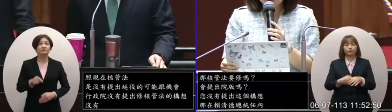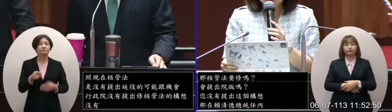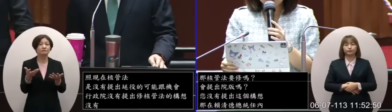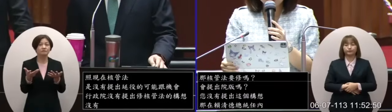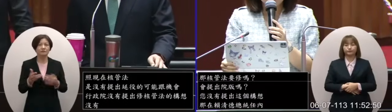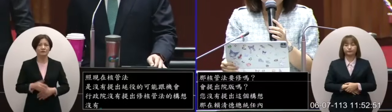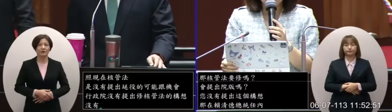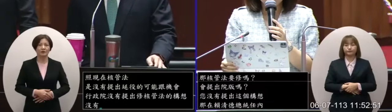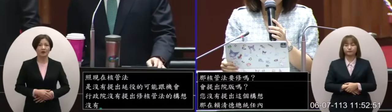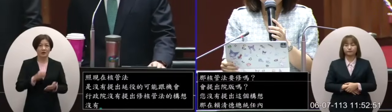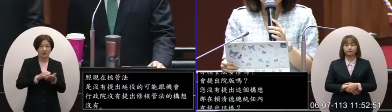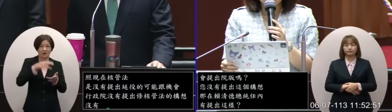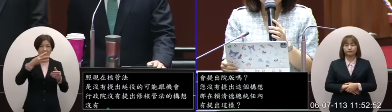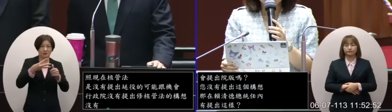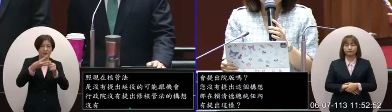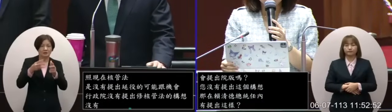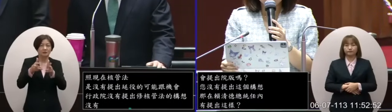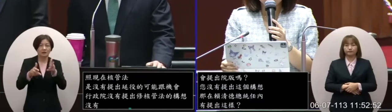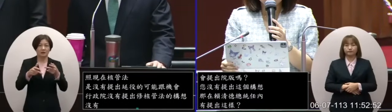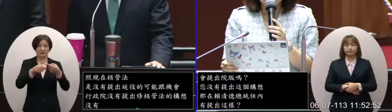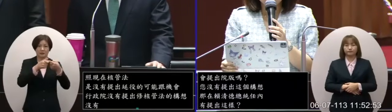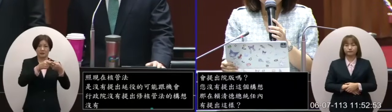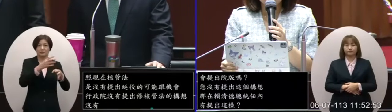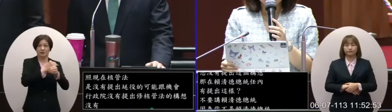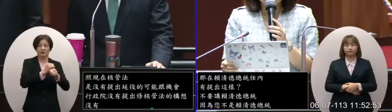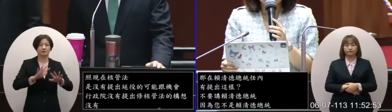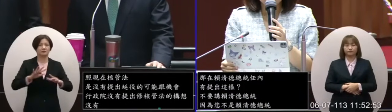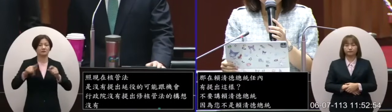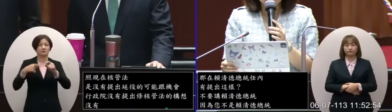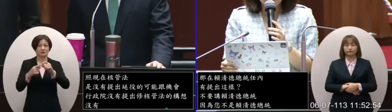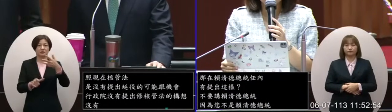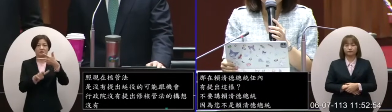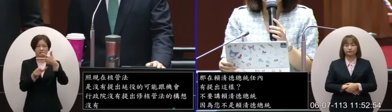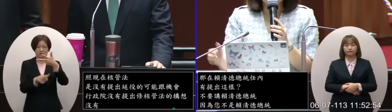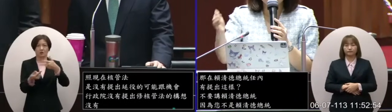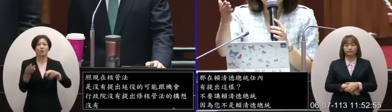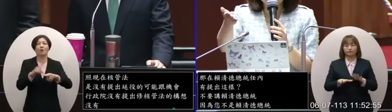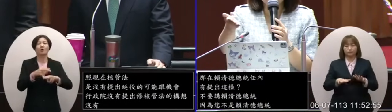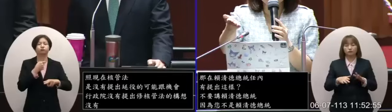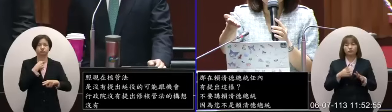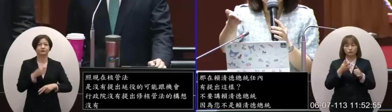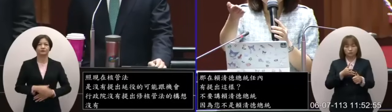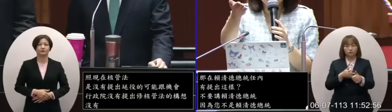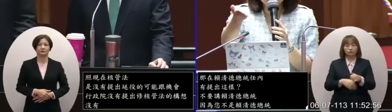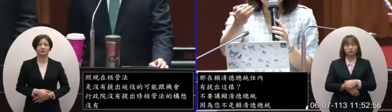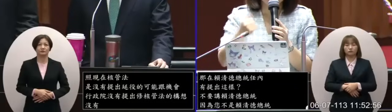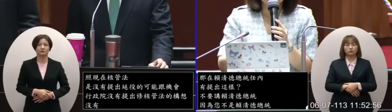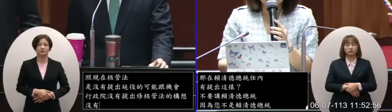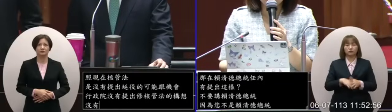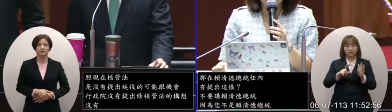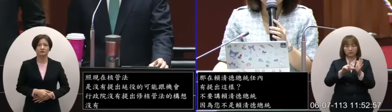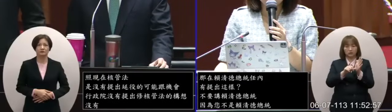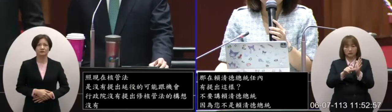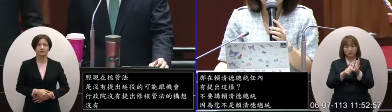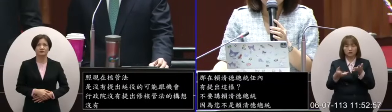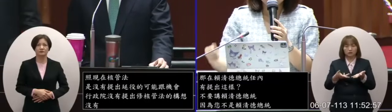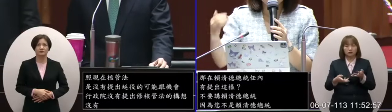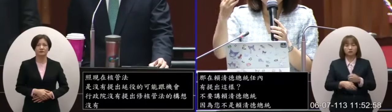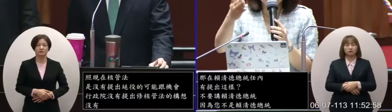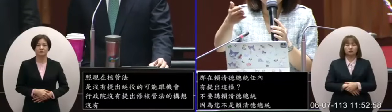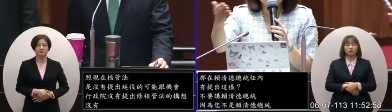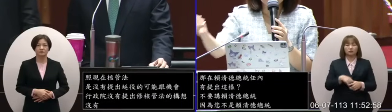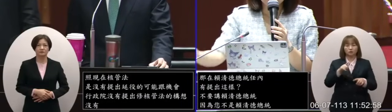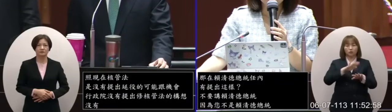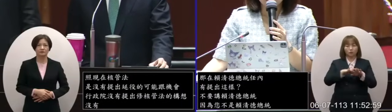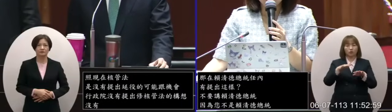是核三厂的一号机在今年7月它就必须停役了。 对，所以我要问的是所谓的时间点的问题嘛，